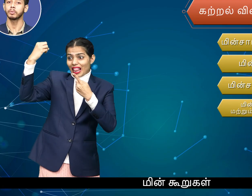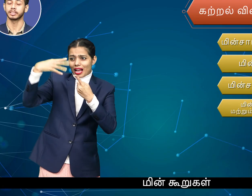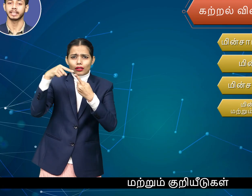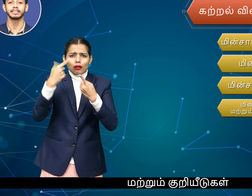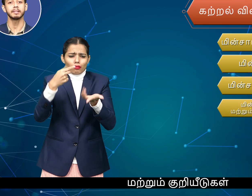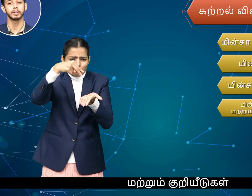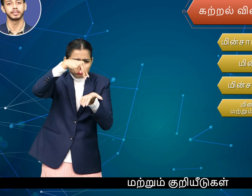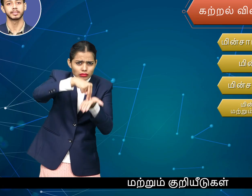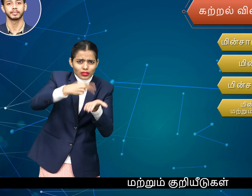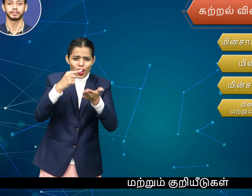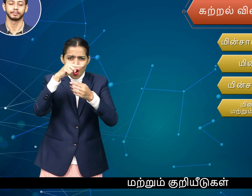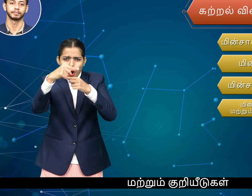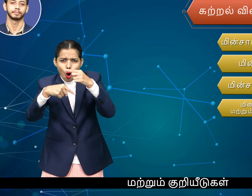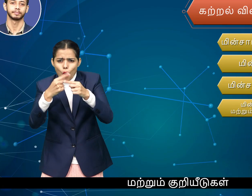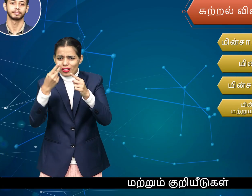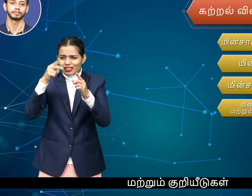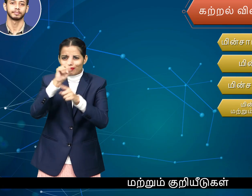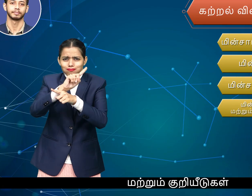மின்னியல் கூறுகள் மற்றும் குறியீடுகள்,